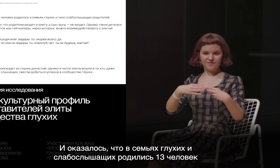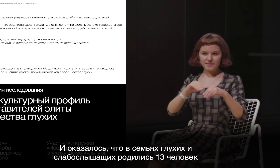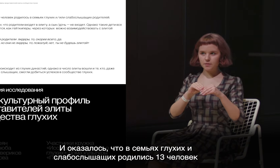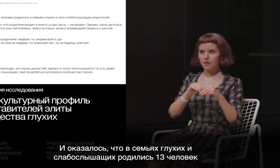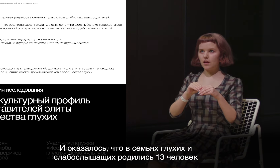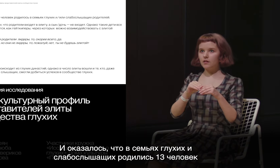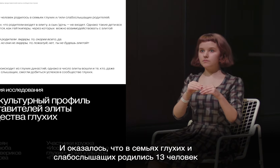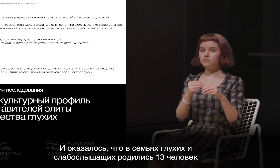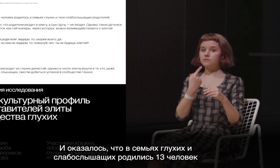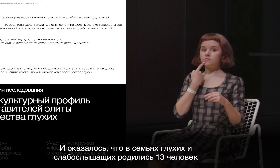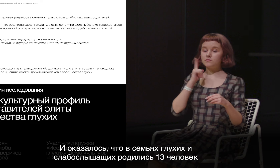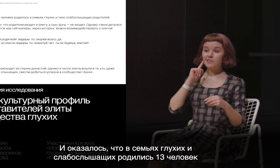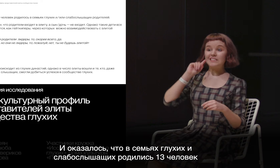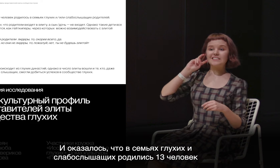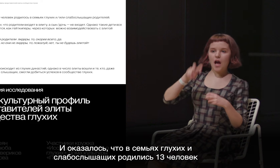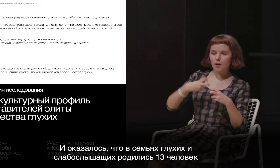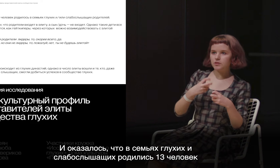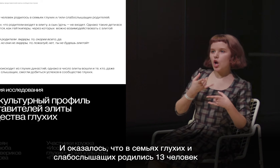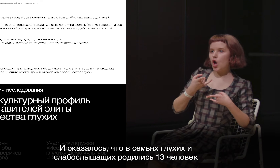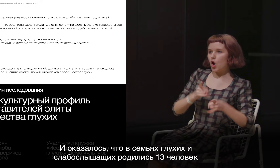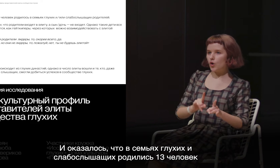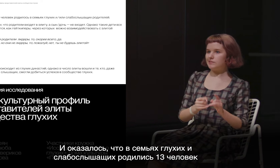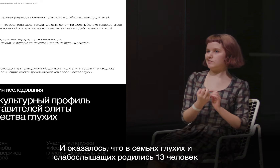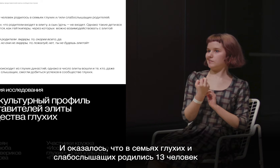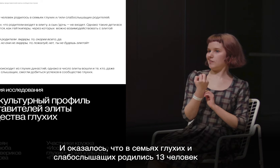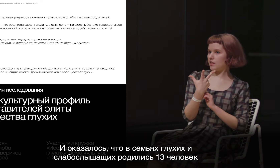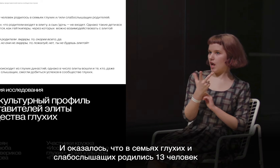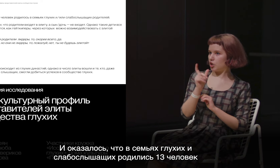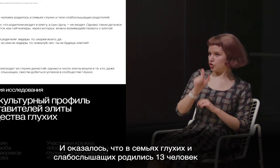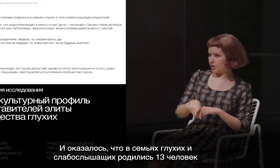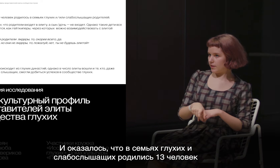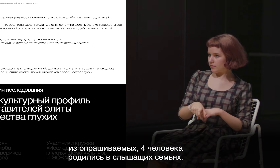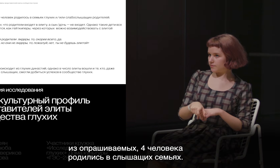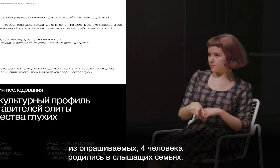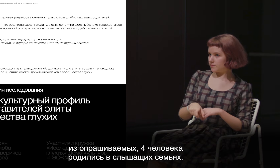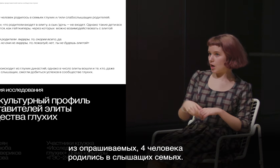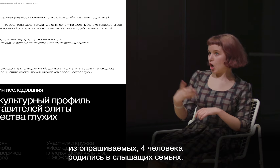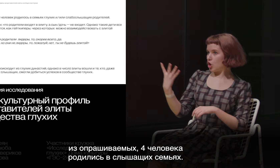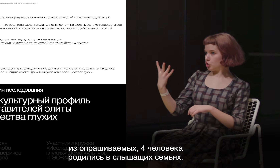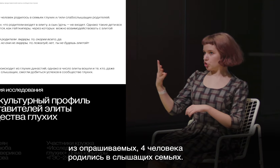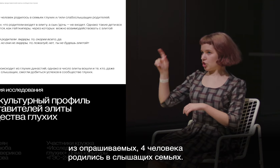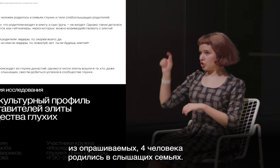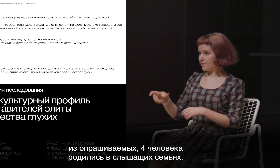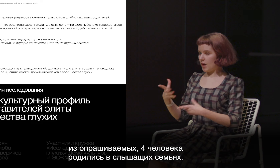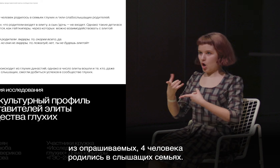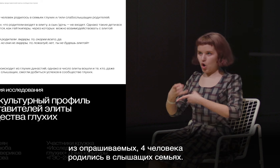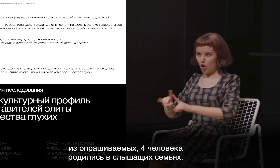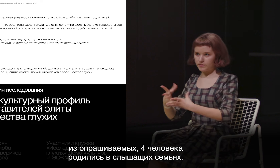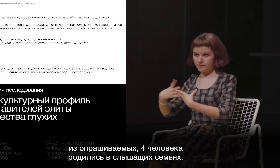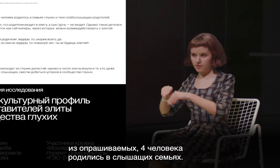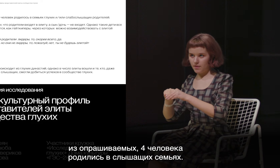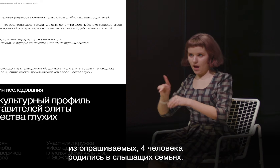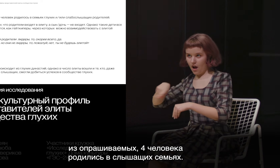факту оказывалось то, что в семье глухих и слабослышащих родились 13 человек из опрашиваемых. 4